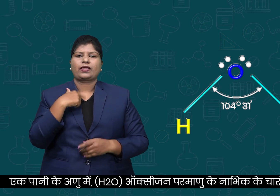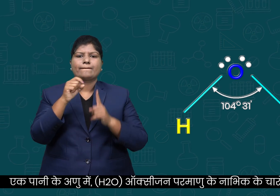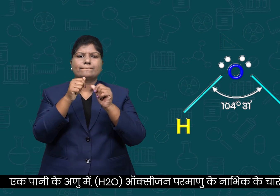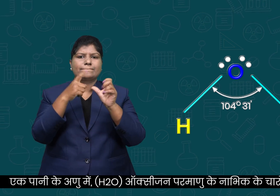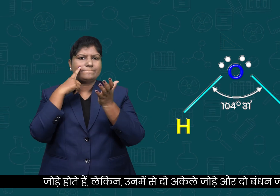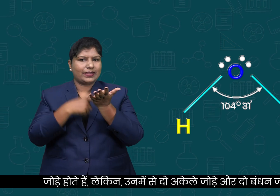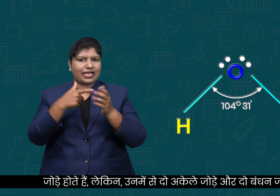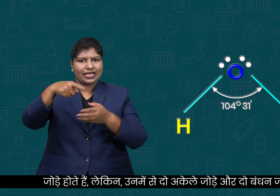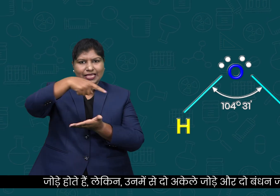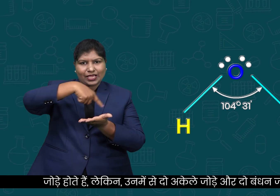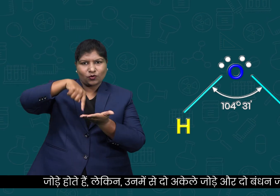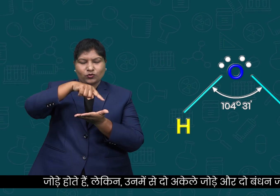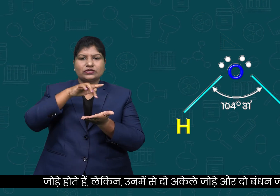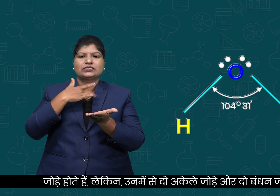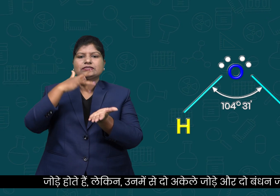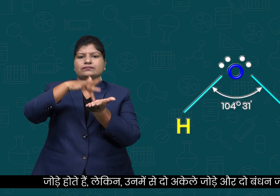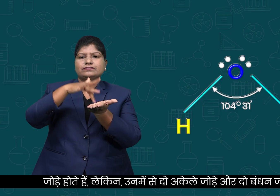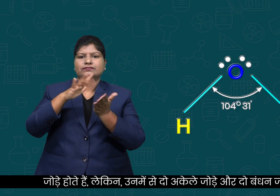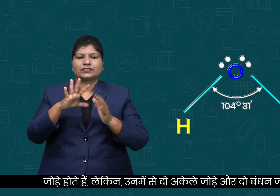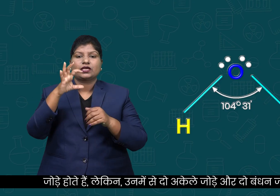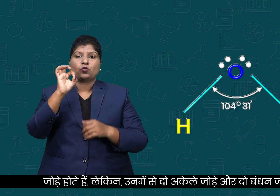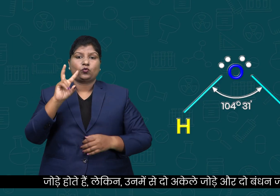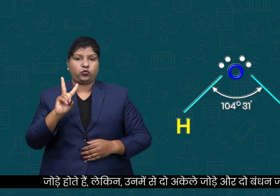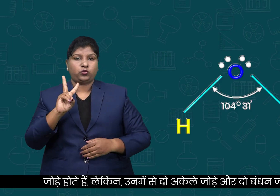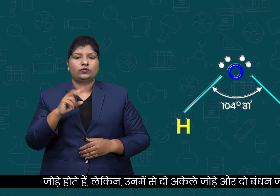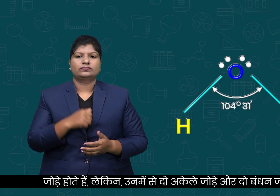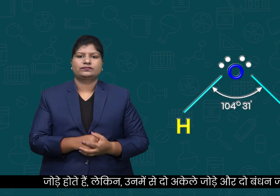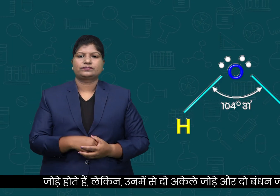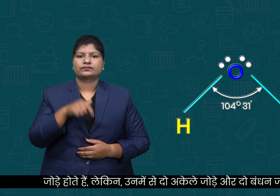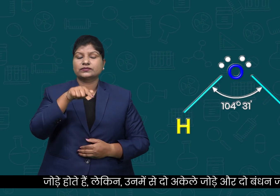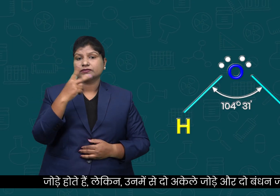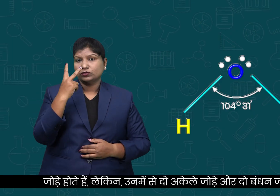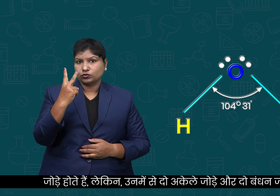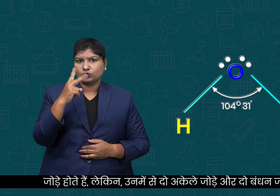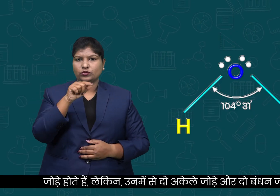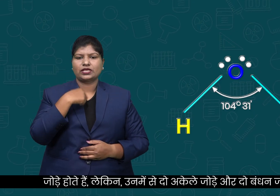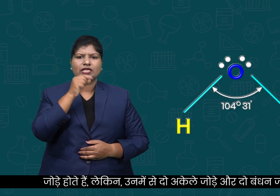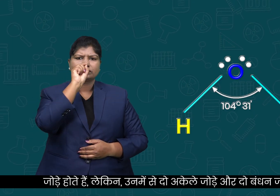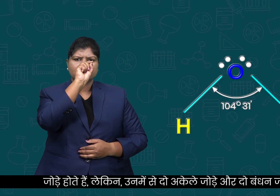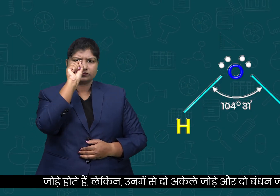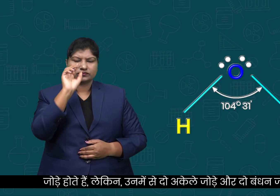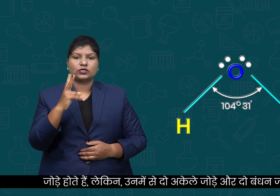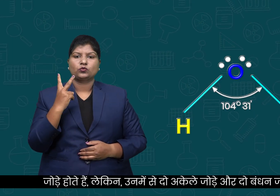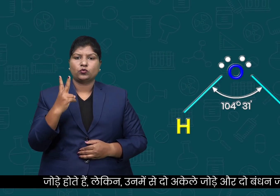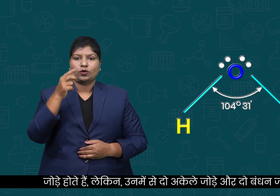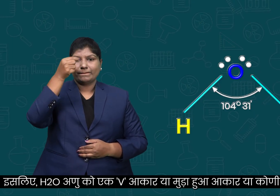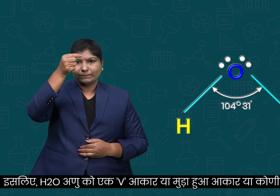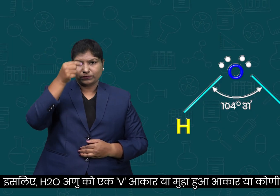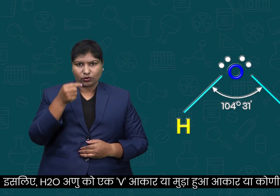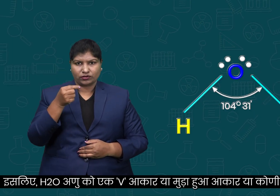धनु जोड़े होते हैं, लेकिन उनमें से 2 अकेले जोड़े और 2 बंधन जोड़े होते हैं। इसलिए